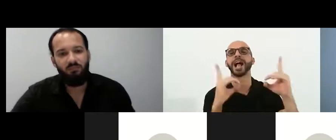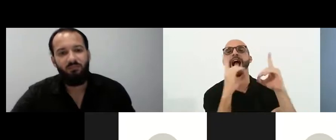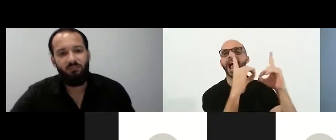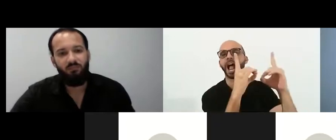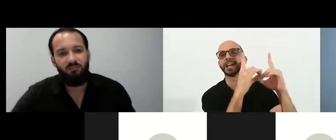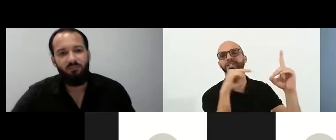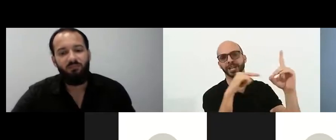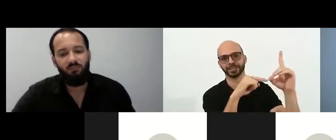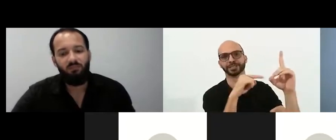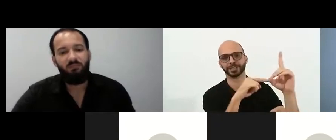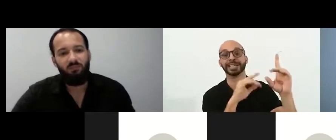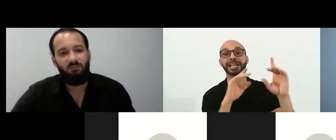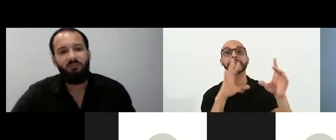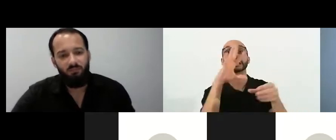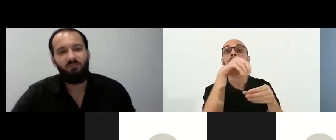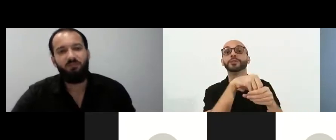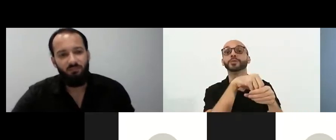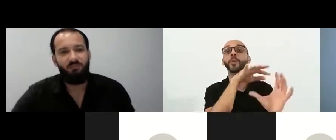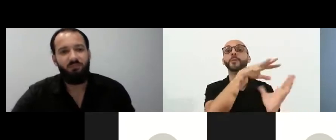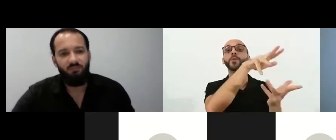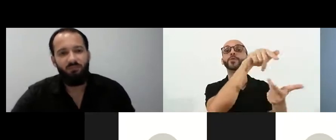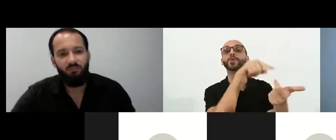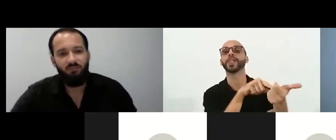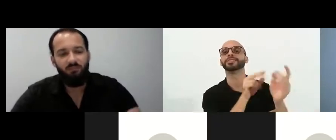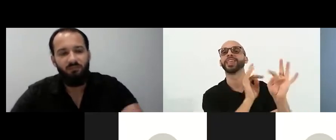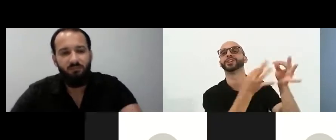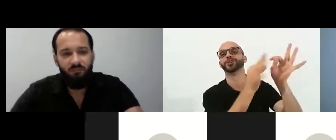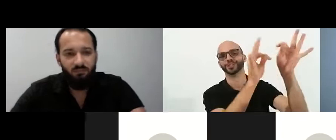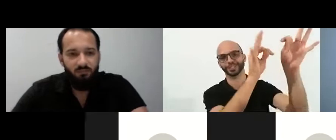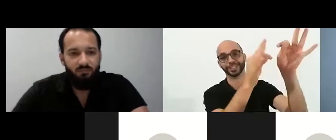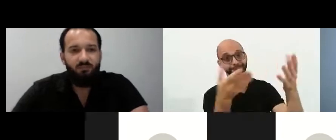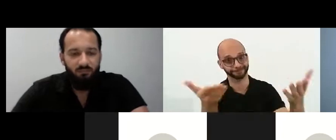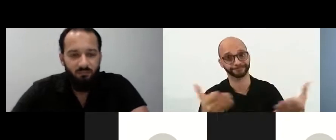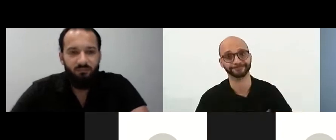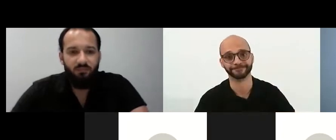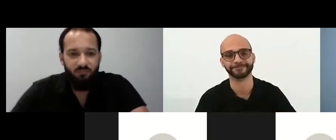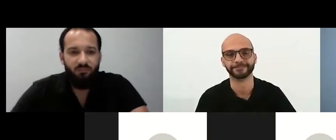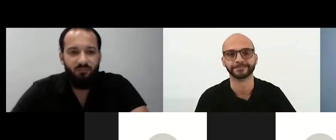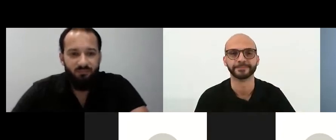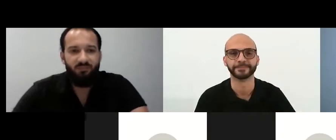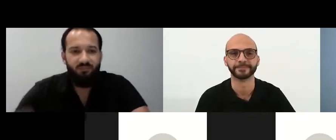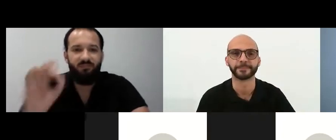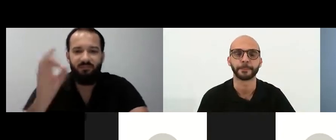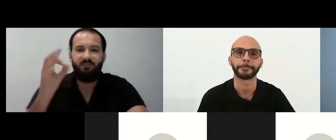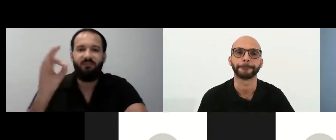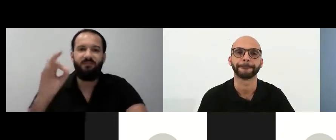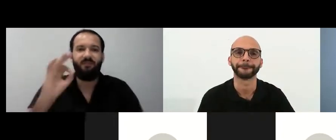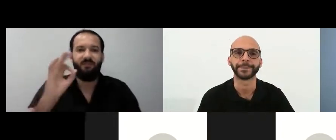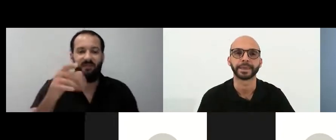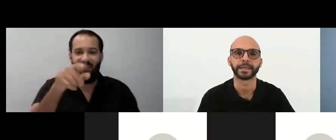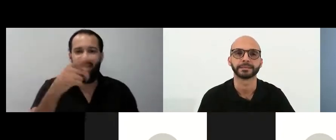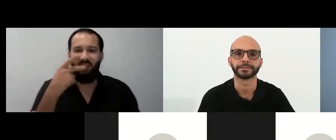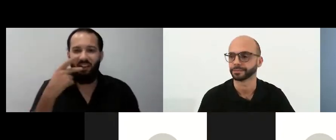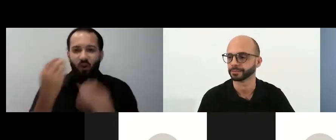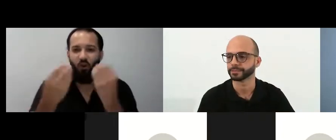mais importante, é a dinâmica. Então, dentro do mundo, nós podemos utilizar com essa